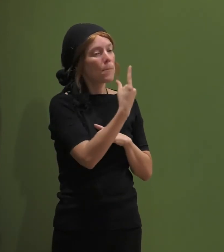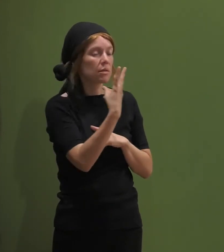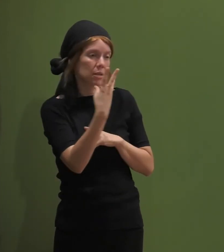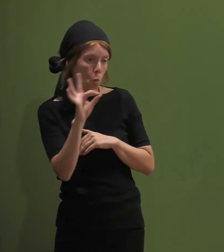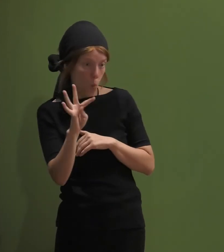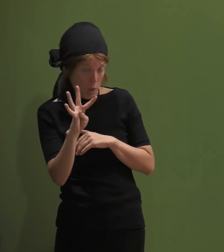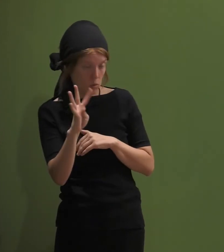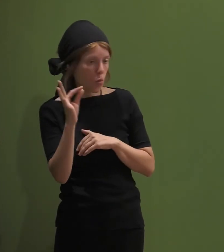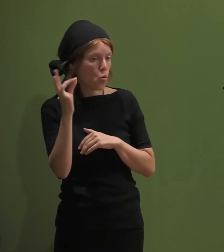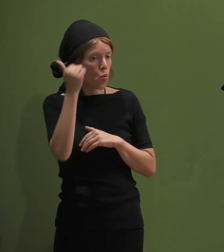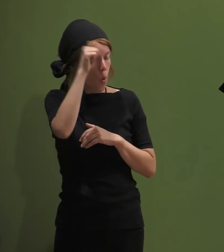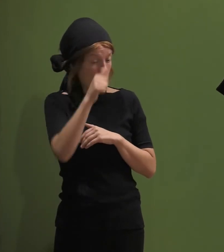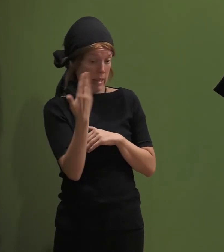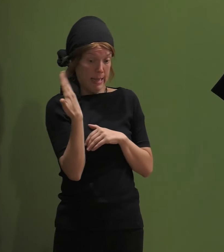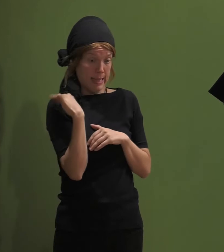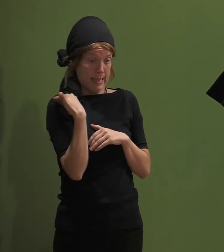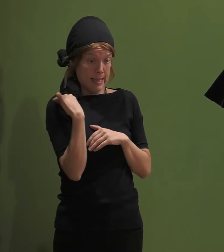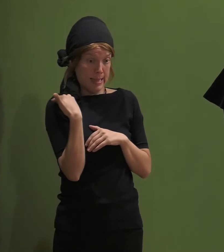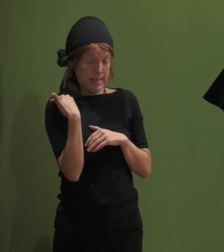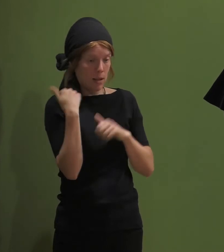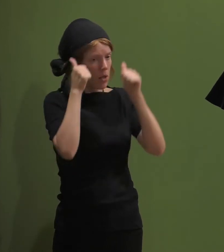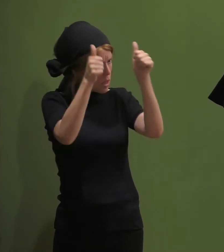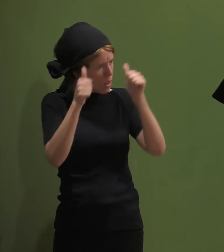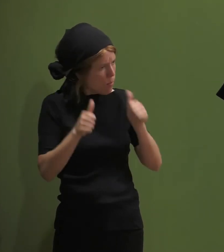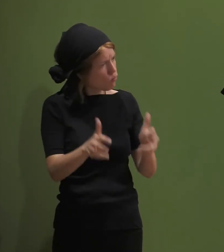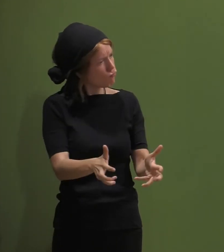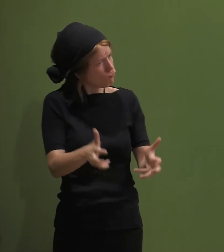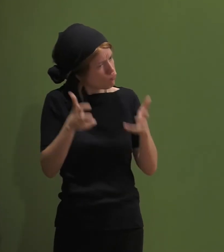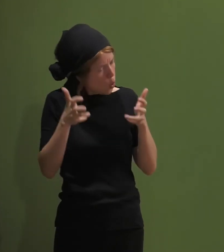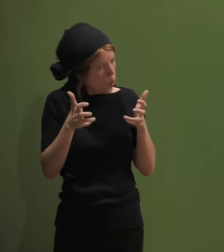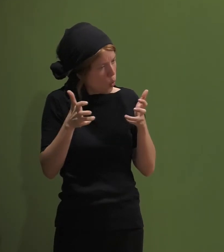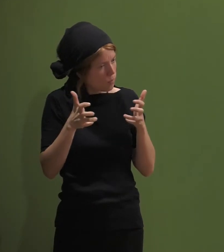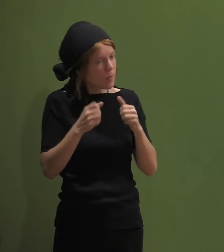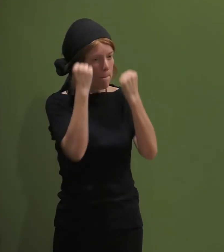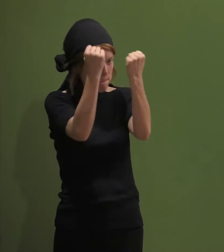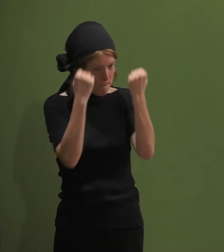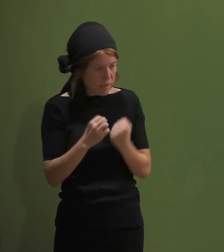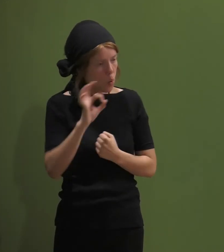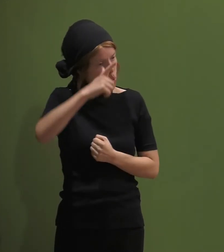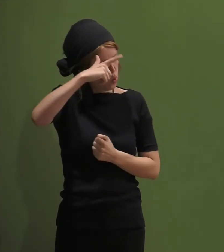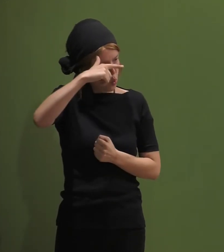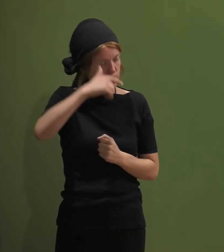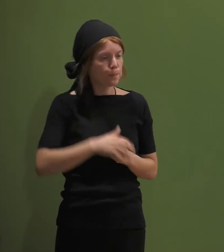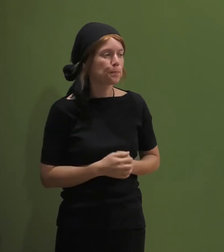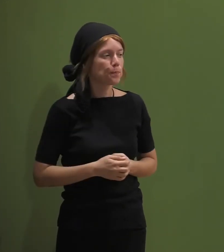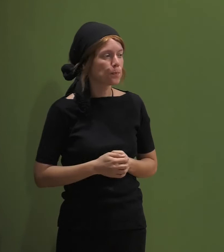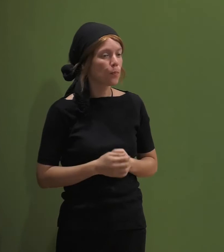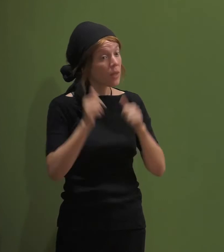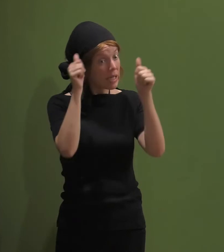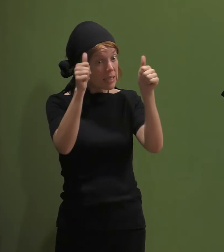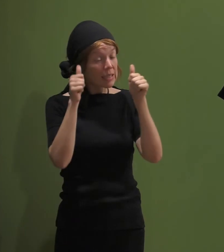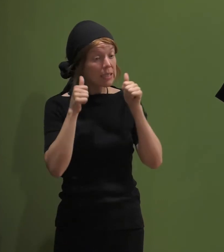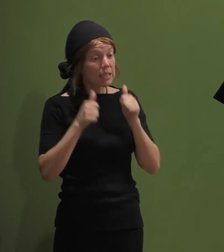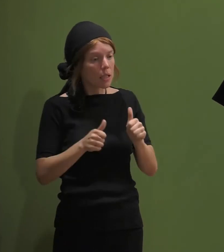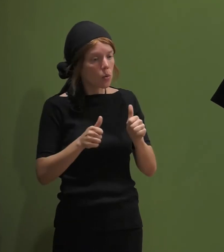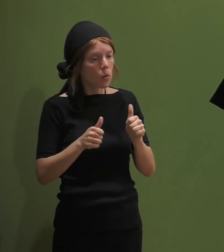hombres que han obtenido este pasado curso académico sus diplomas de grado, máster o doctorado. Títulos que